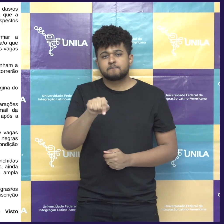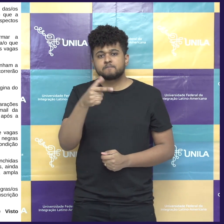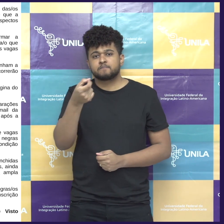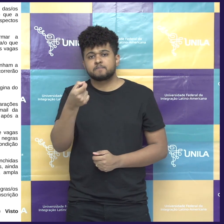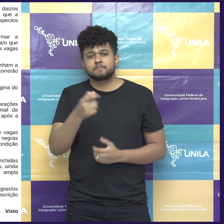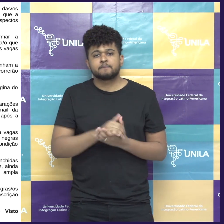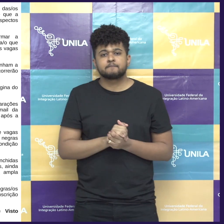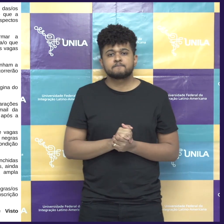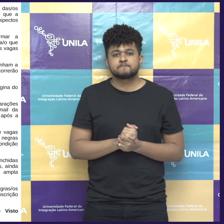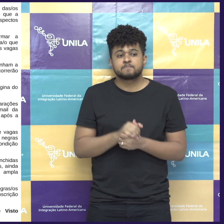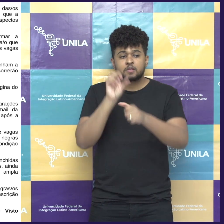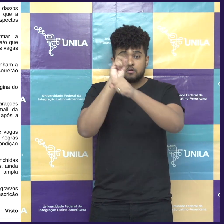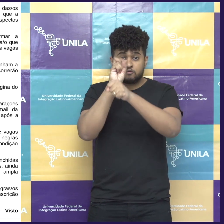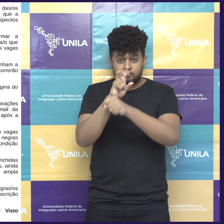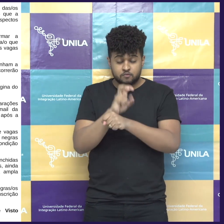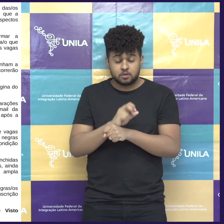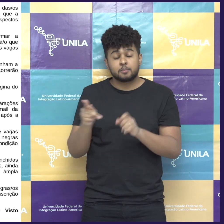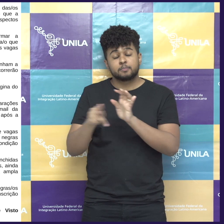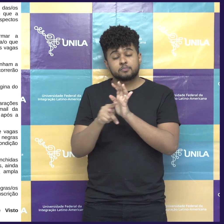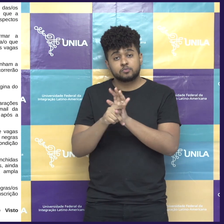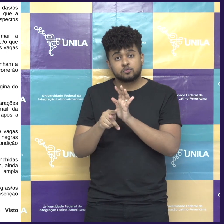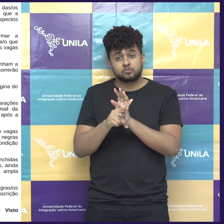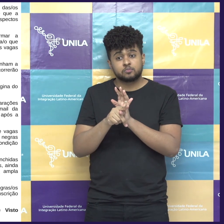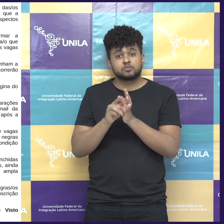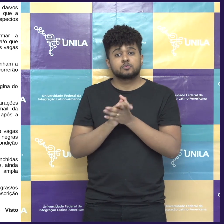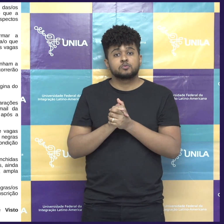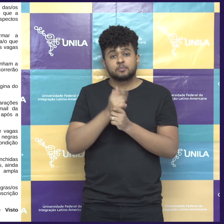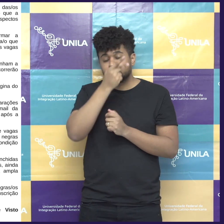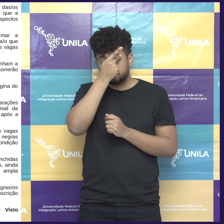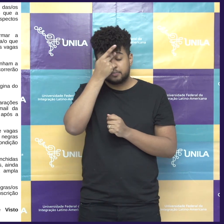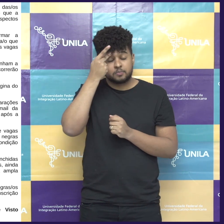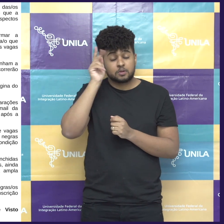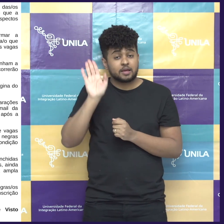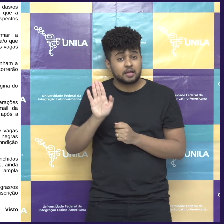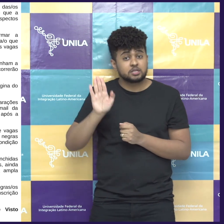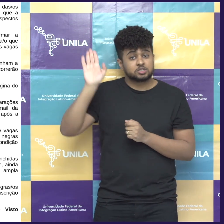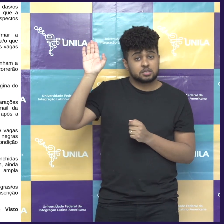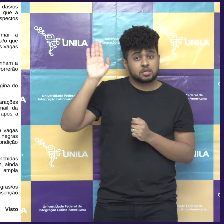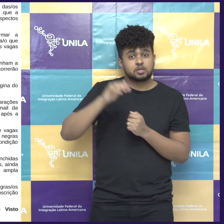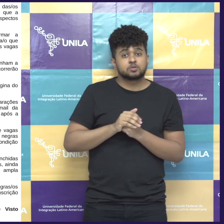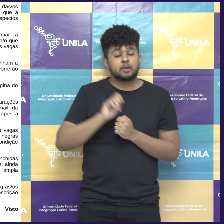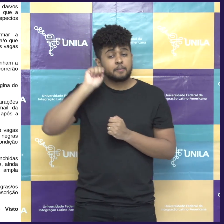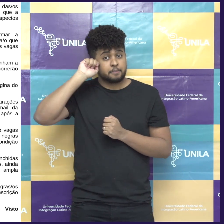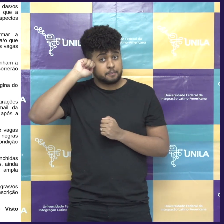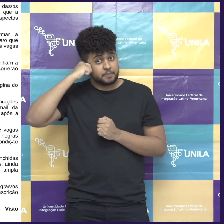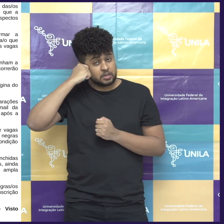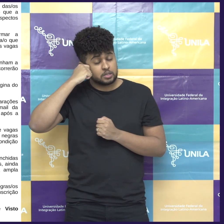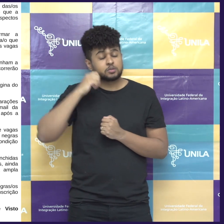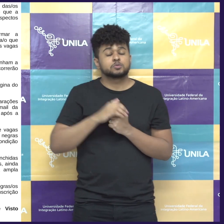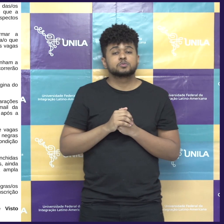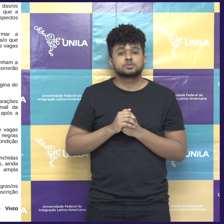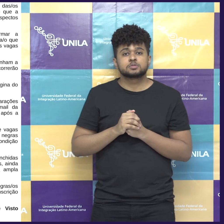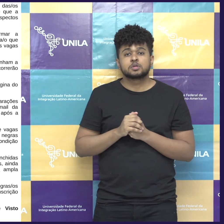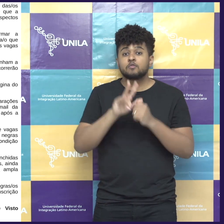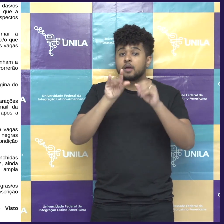2.1.20. As vagas destinadas à reserva para candidatos negras, negros,